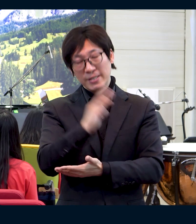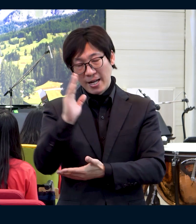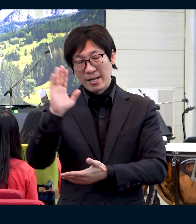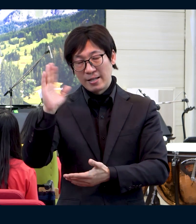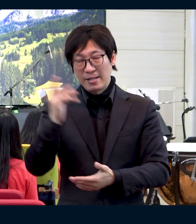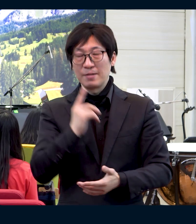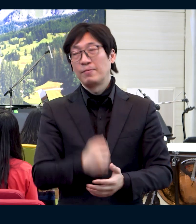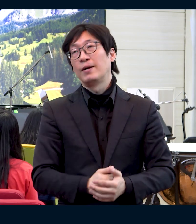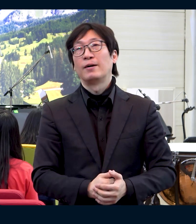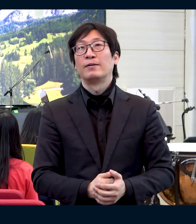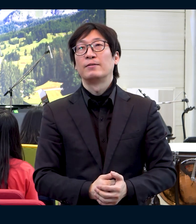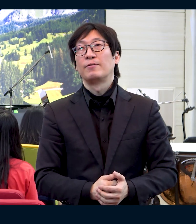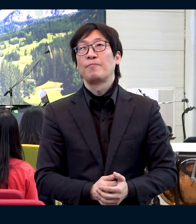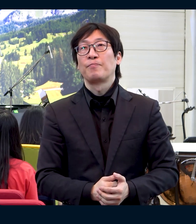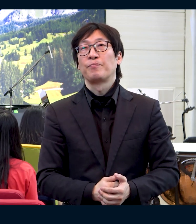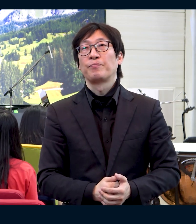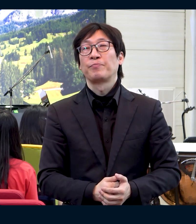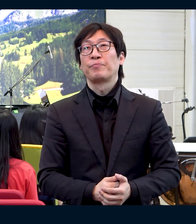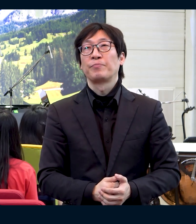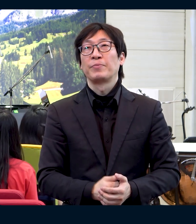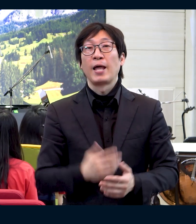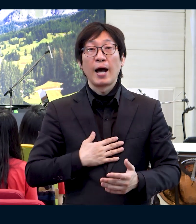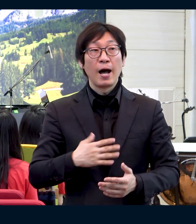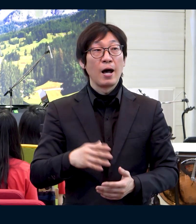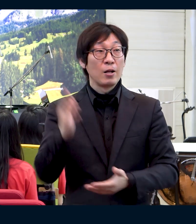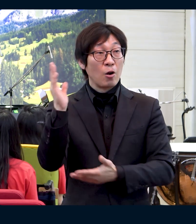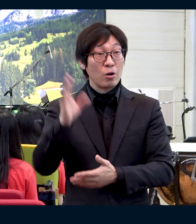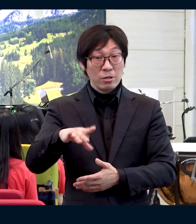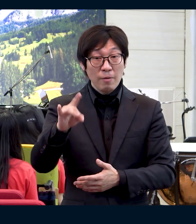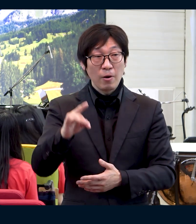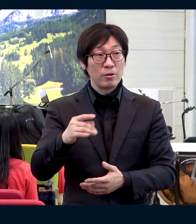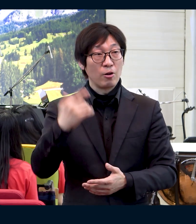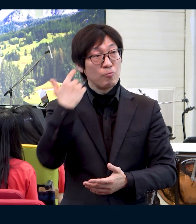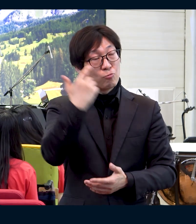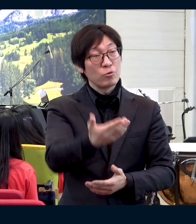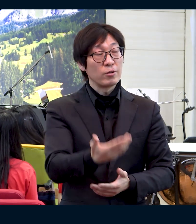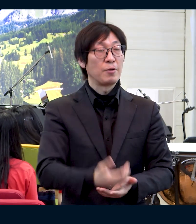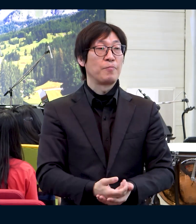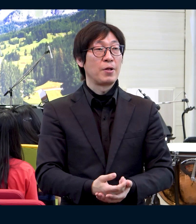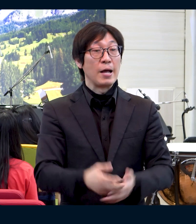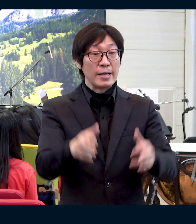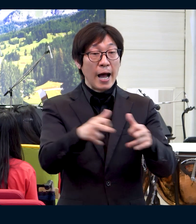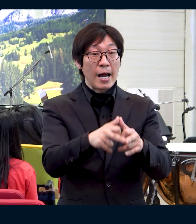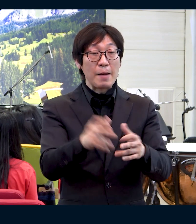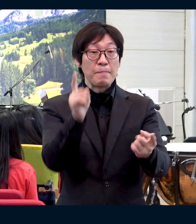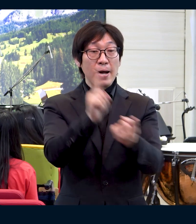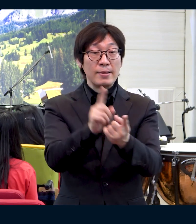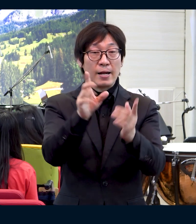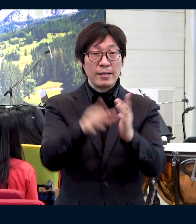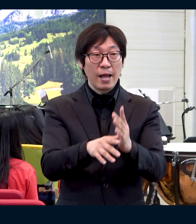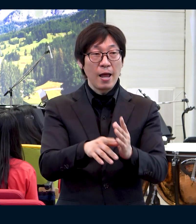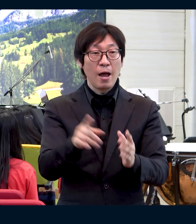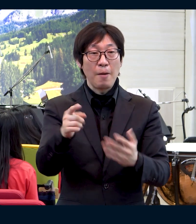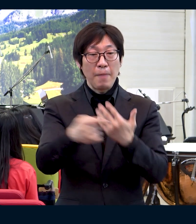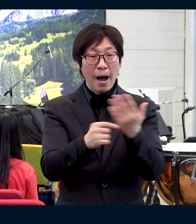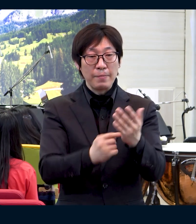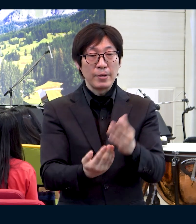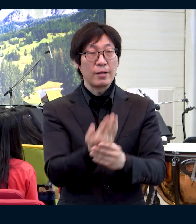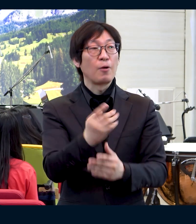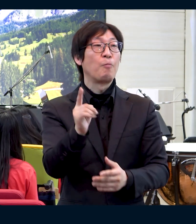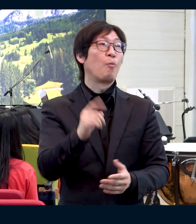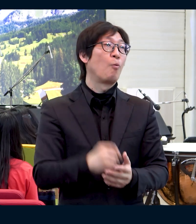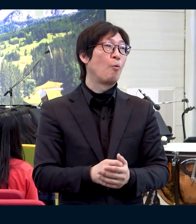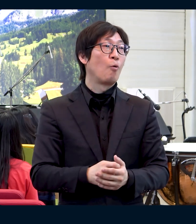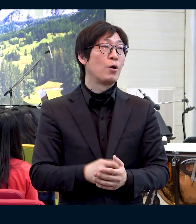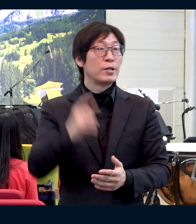이야기인 것입니다. 저는 설교 초반에 여러분들에게 이렇게 물었습니다. 장애인들을 보면 어떤 생각, 어떤 마음이